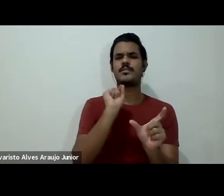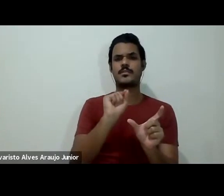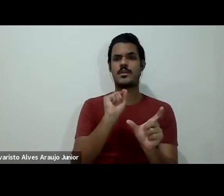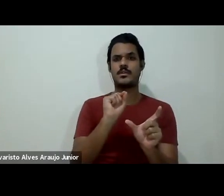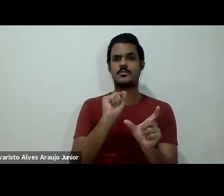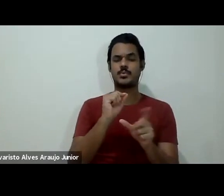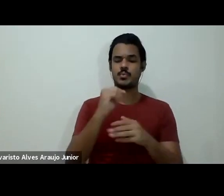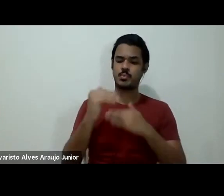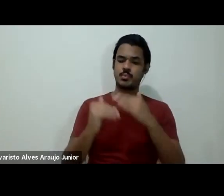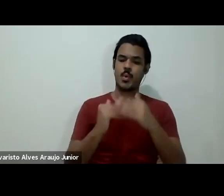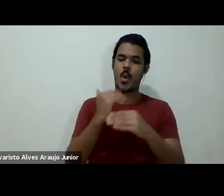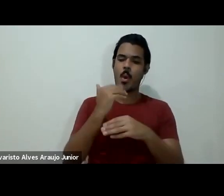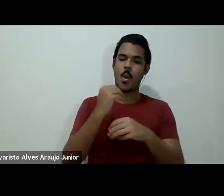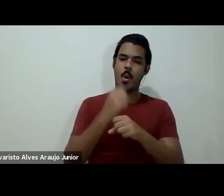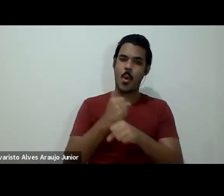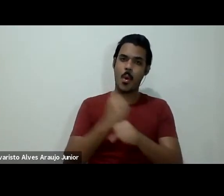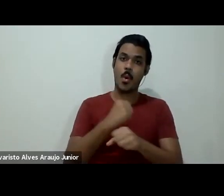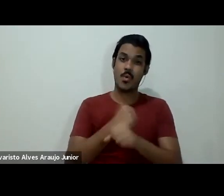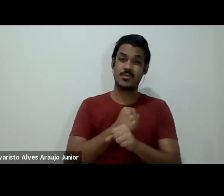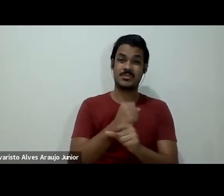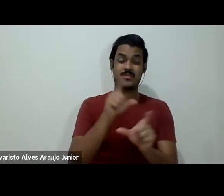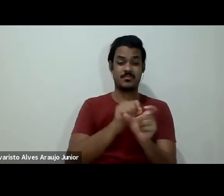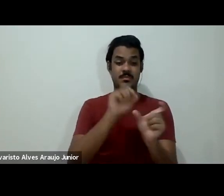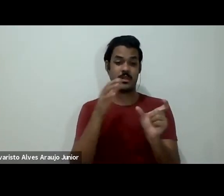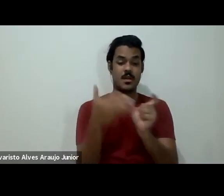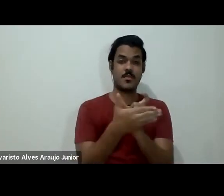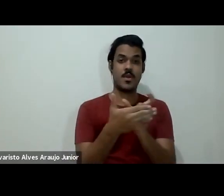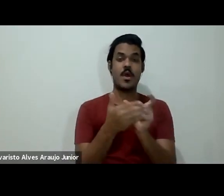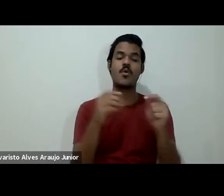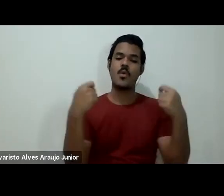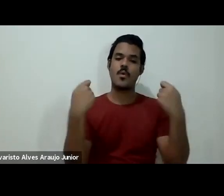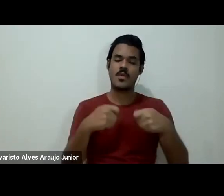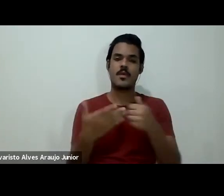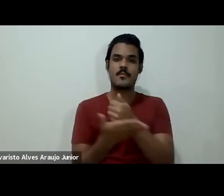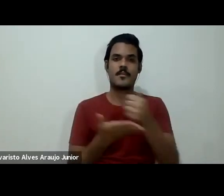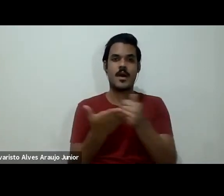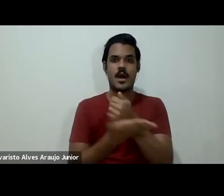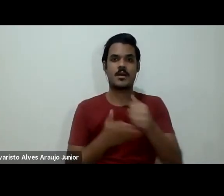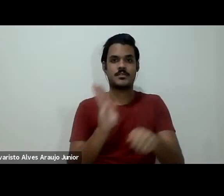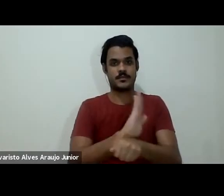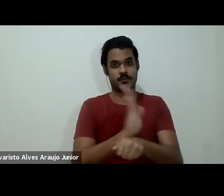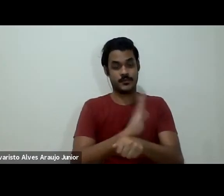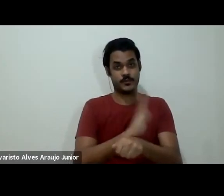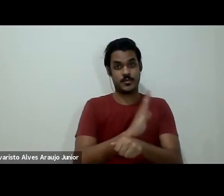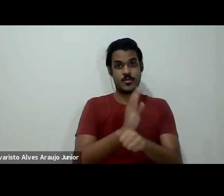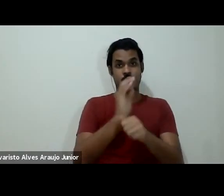construção terminológica, ela foi necessária para a utilização do filme Oriki.